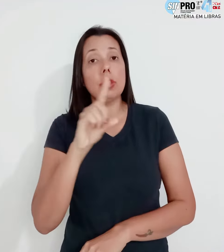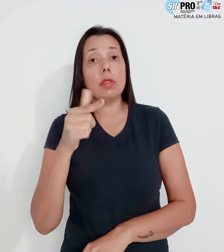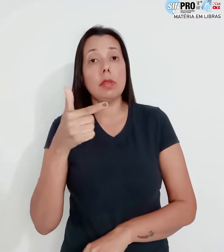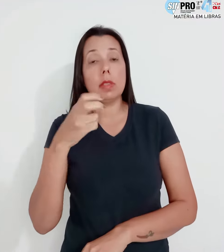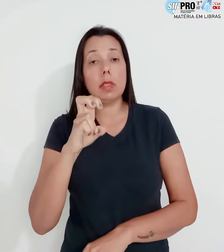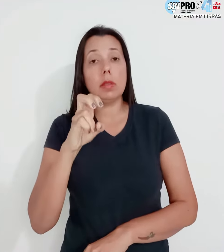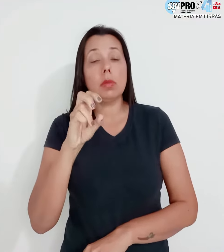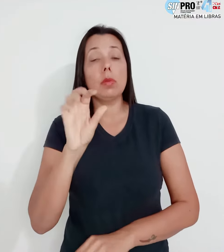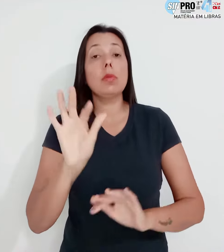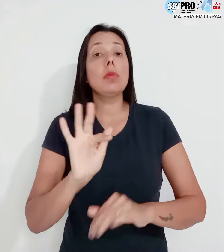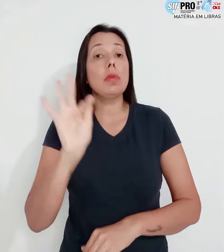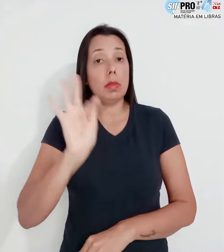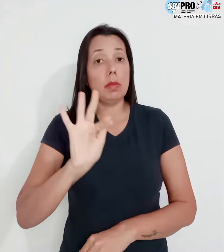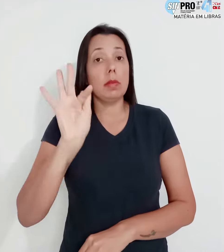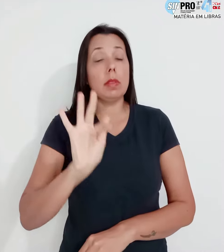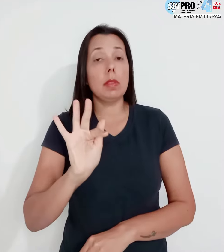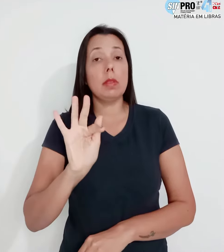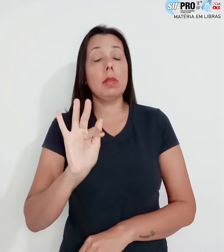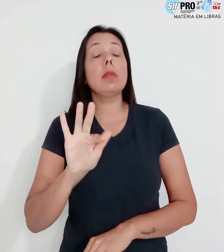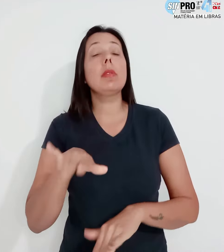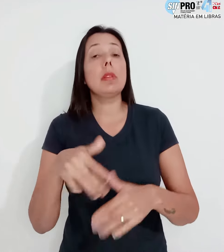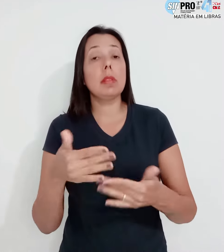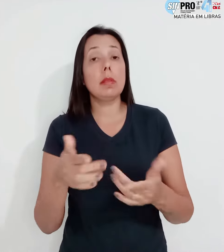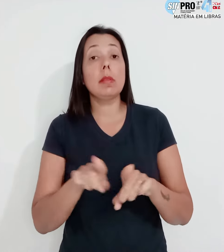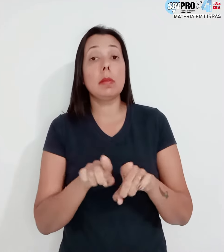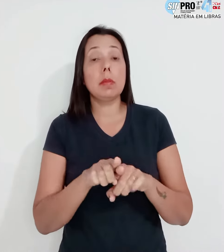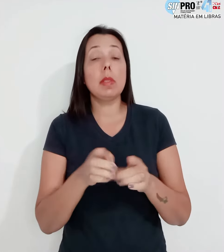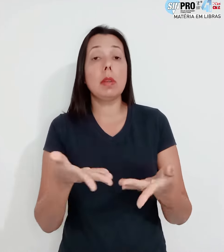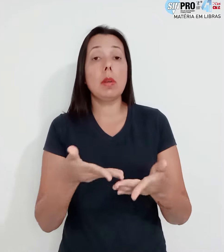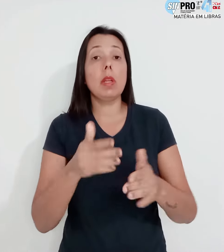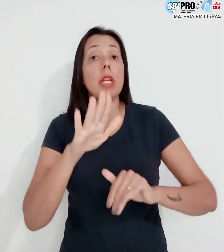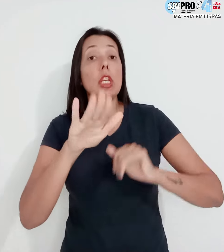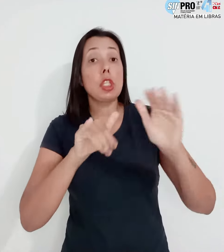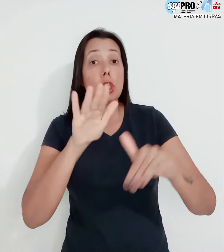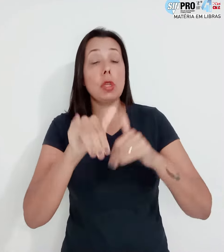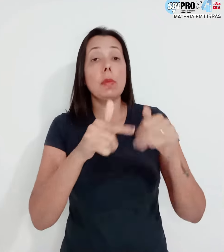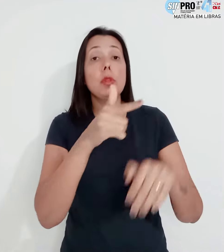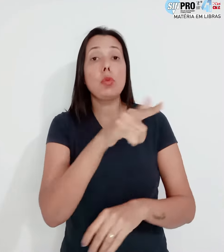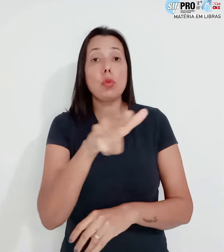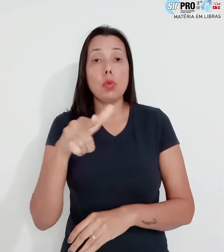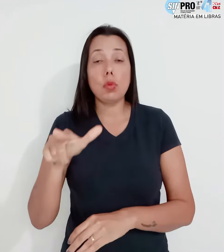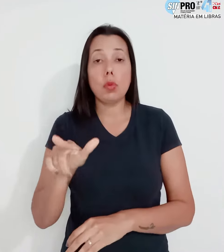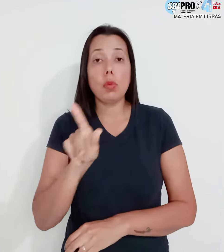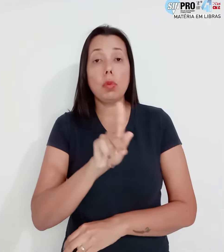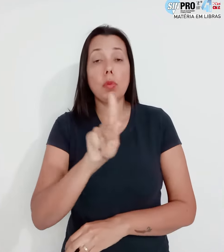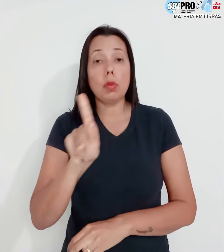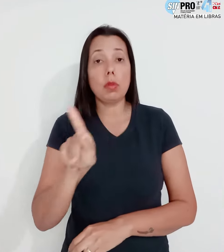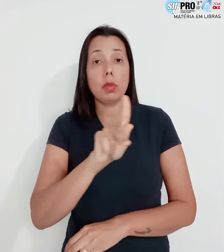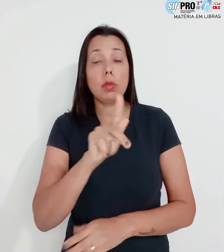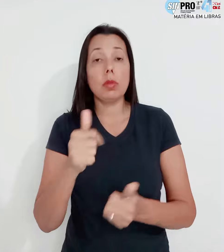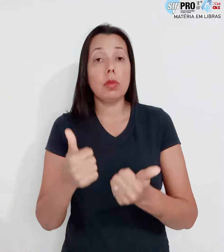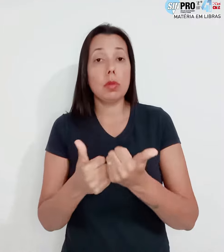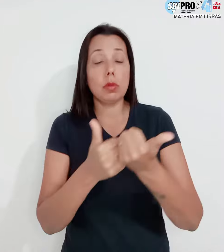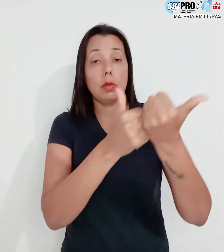de fevereiro. Com isso, convoca novamente os professores substitutos